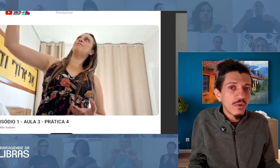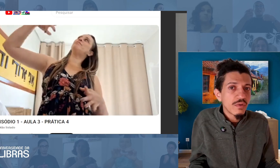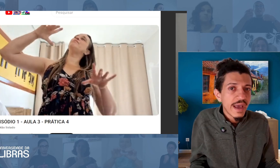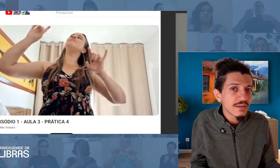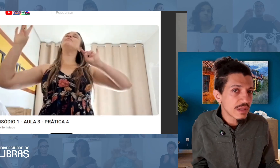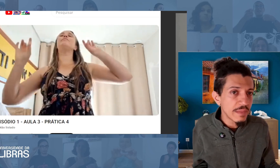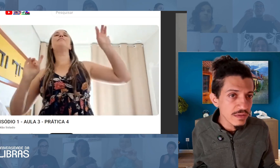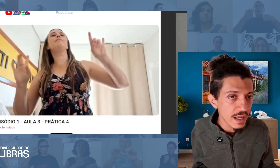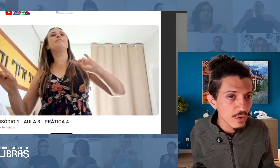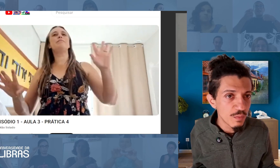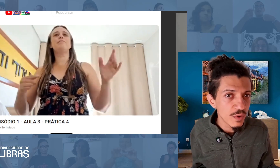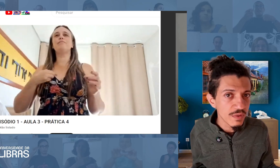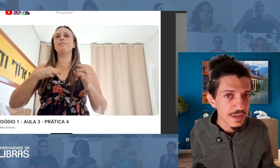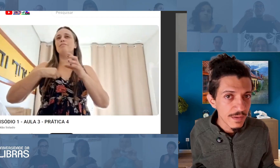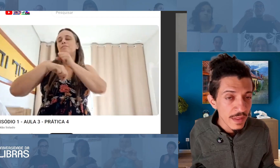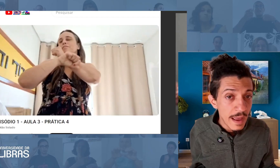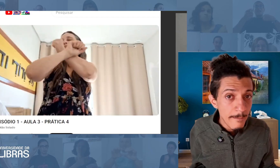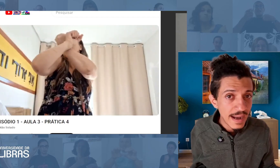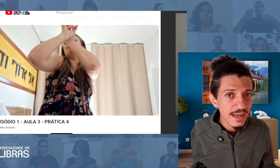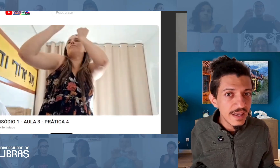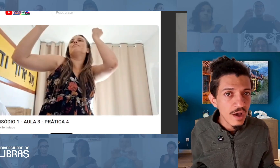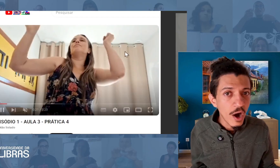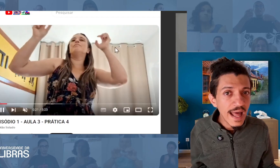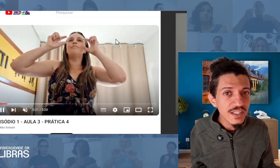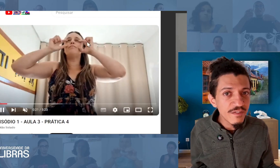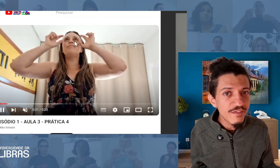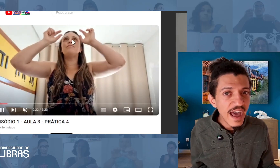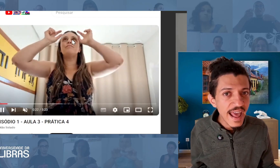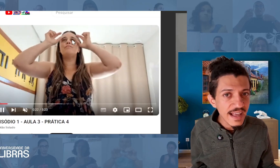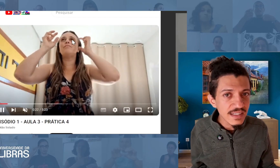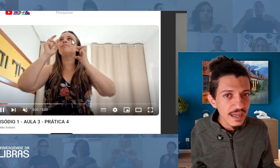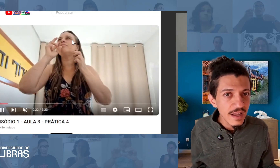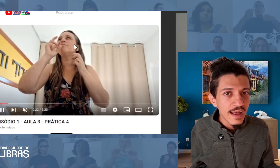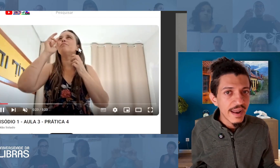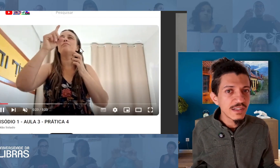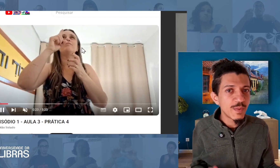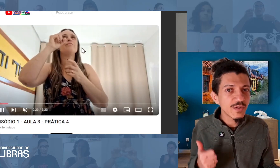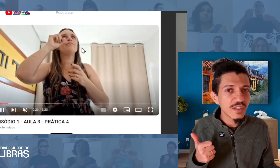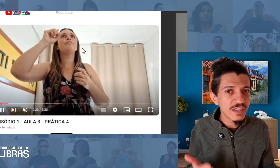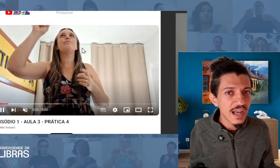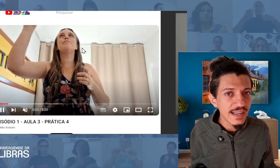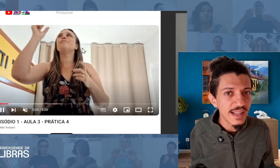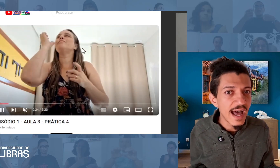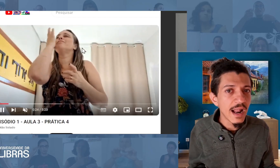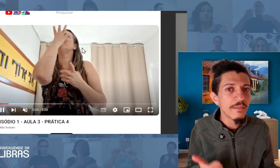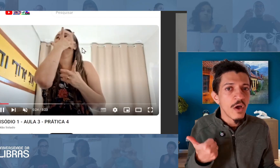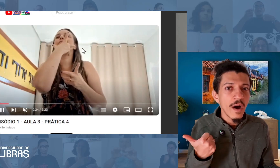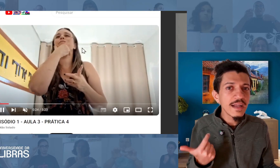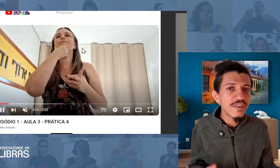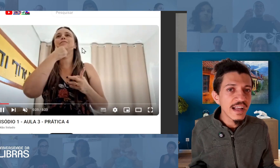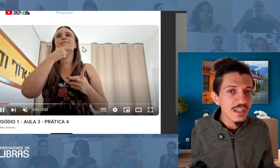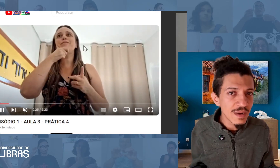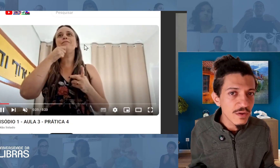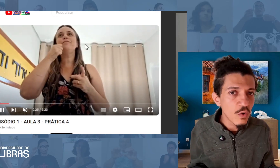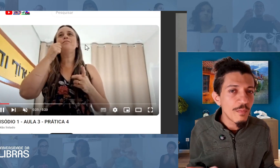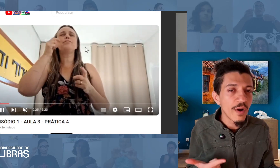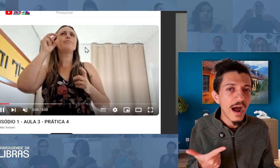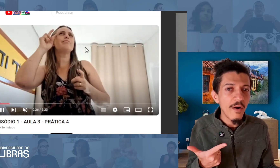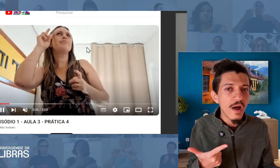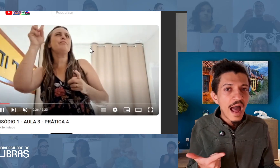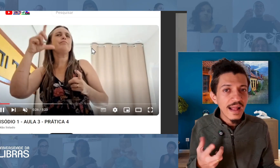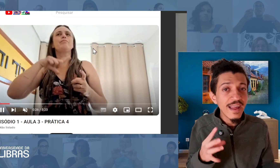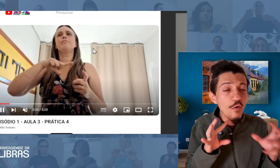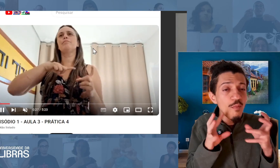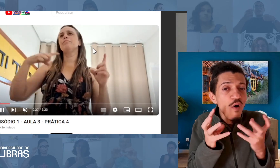tudo de português, eu também não sei tudo de português. Mas aqui, olha a diferença nas expressões faciais dela, olha a diferença na expressão